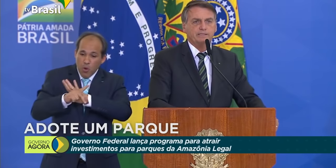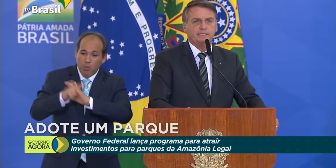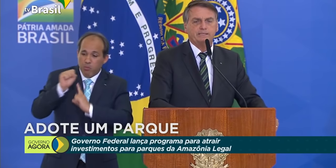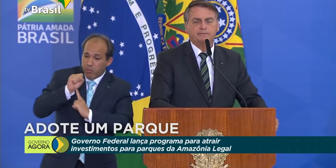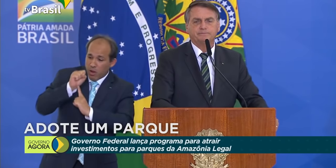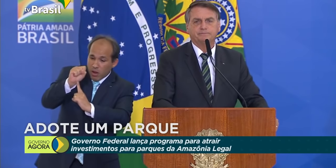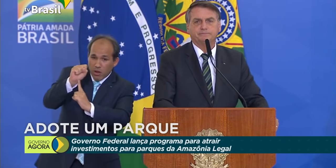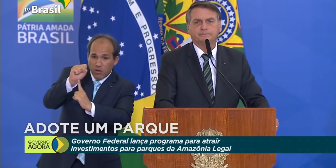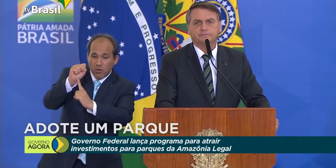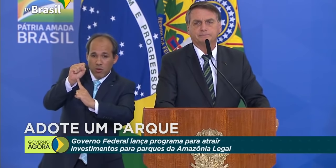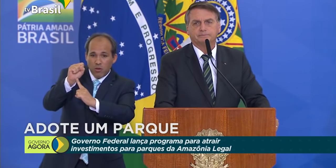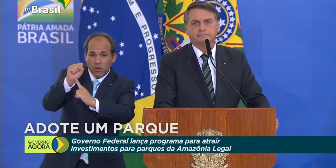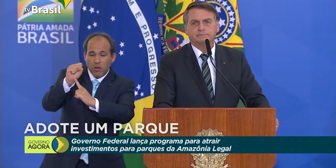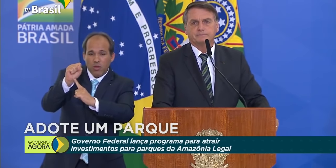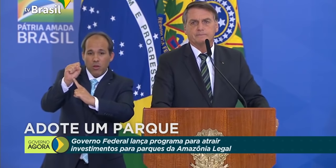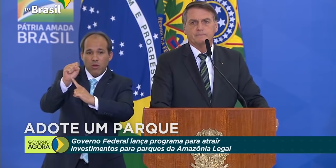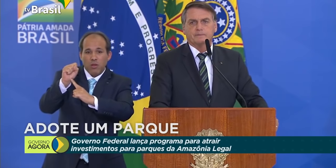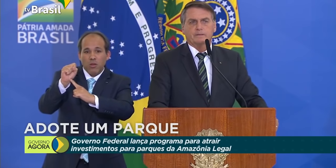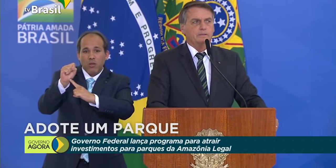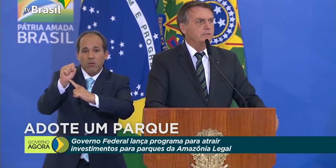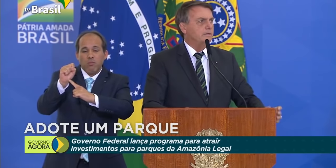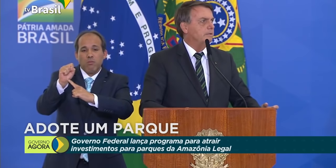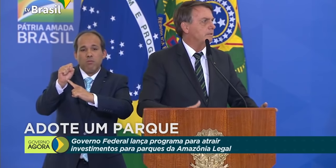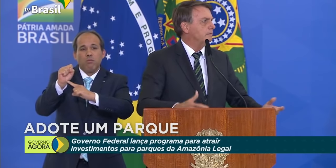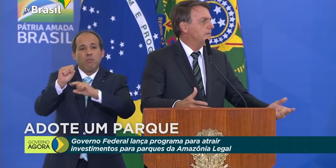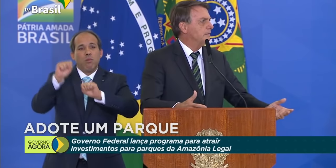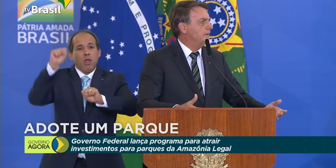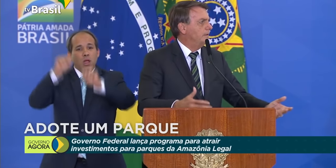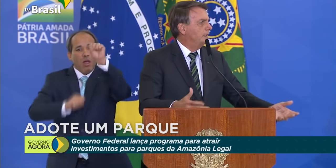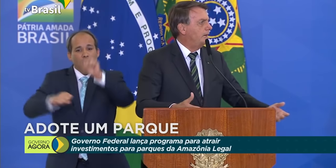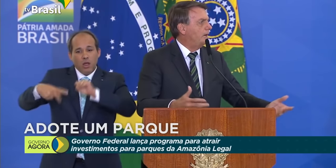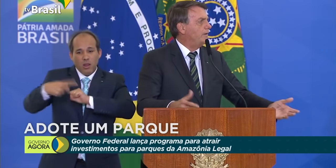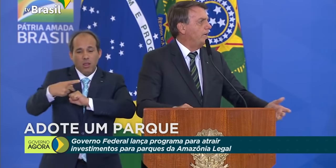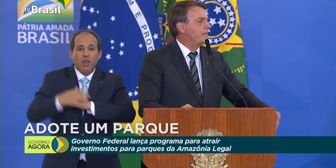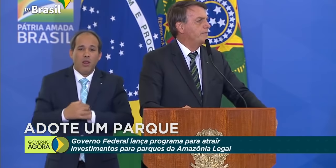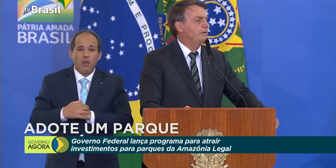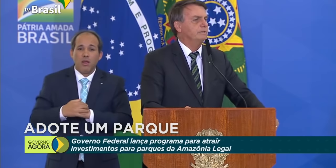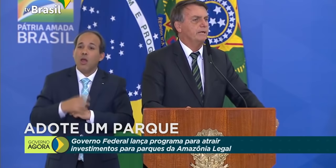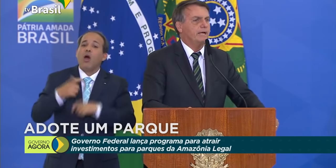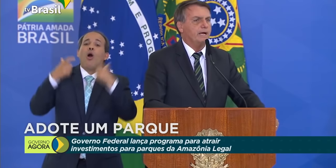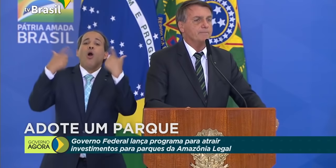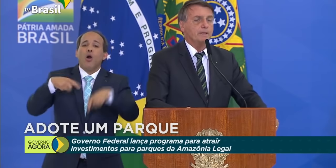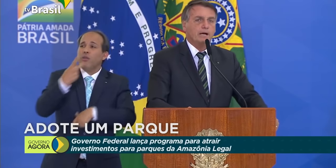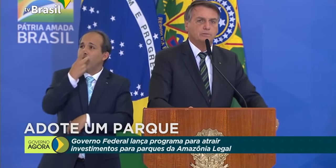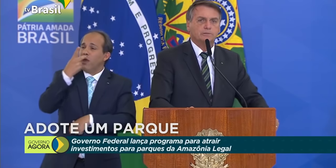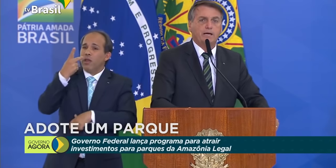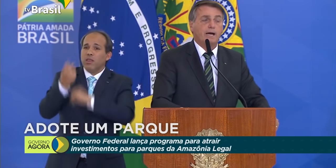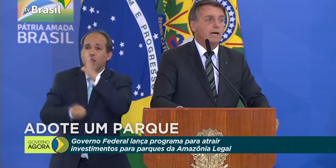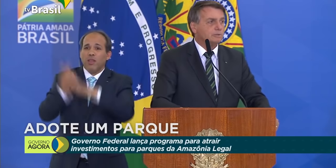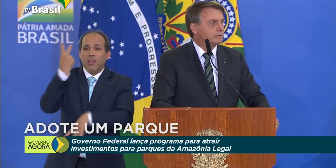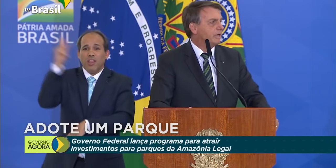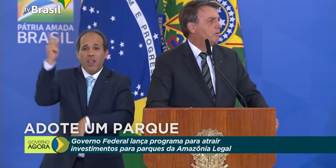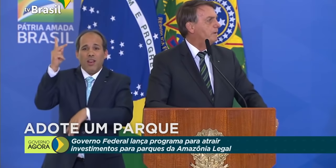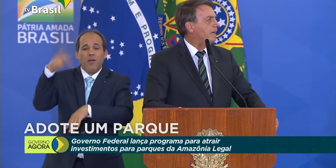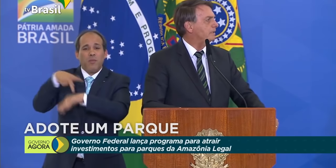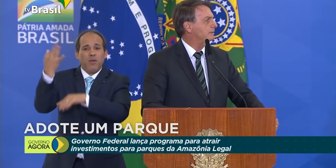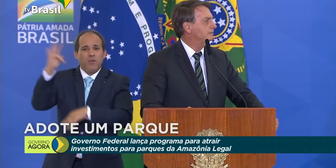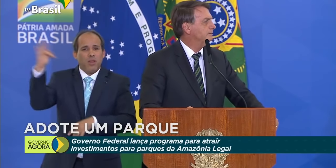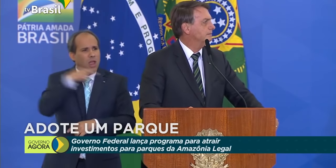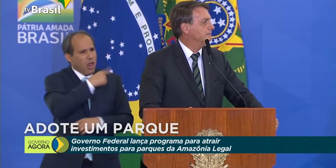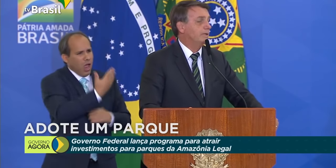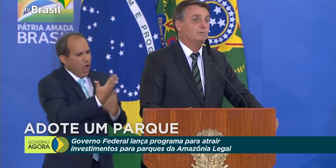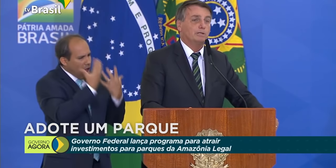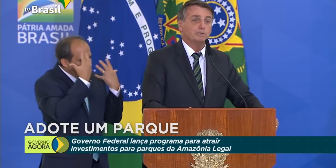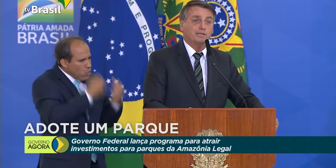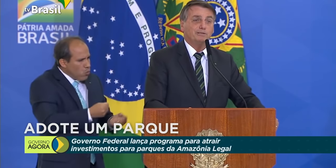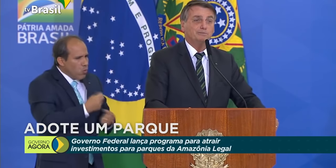supermercado francesa o e ao ele se voluntariar ajudar a adotar